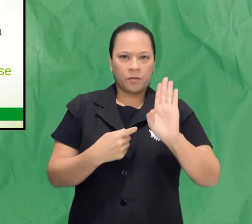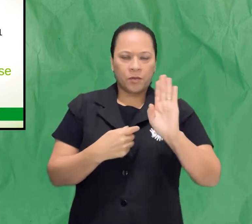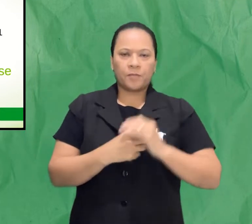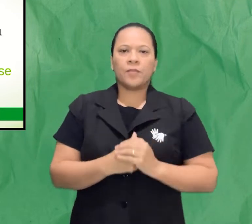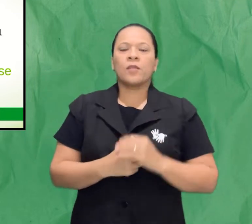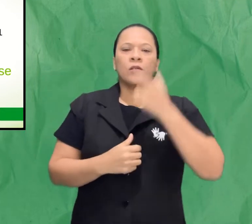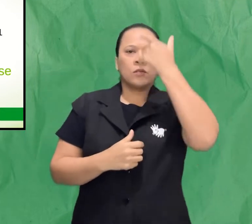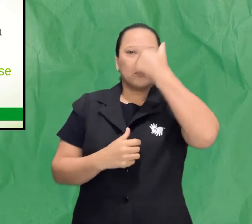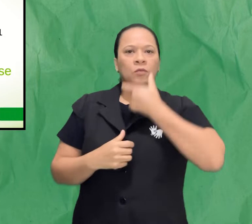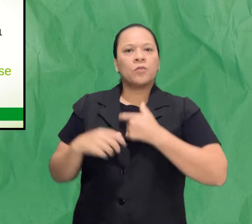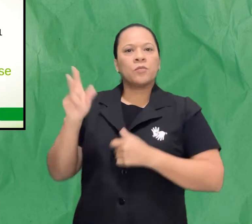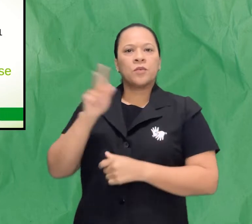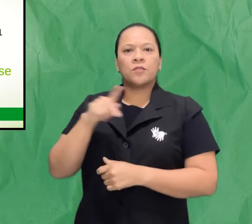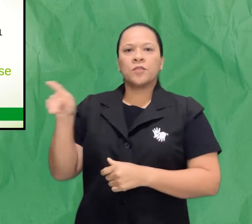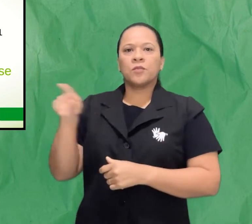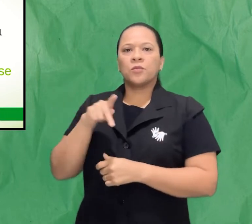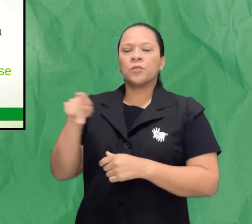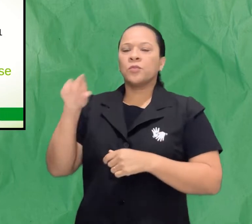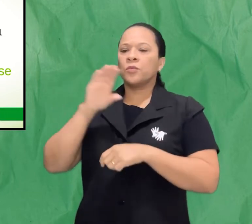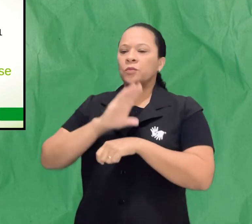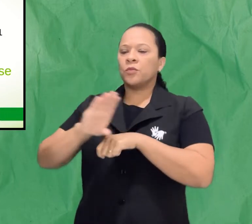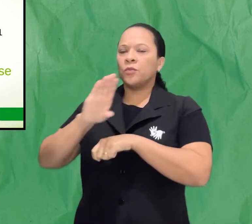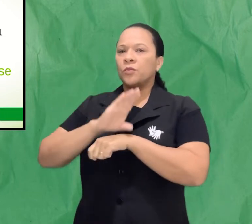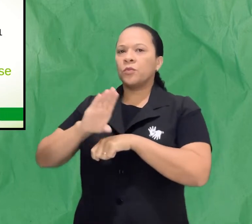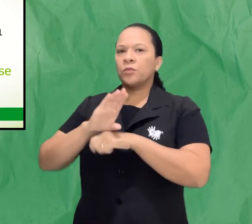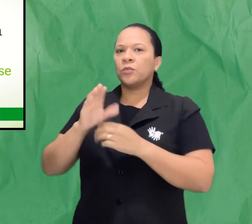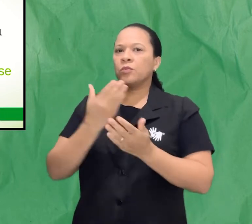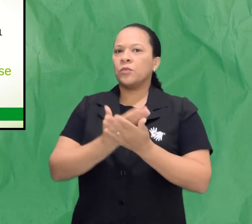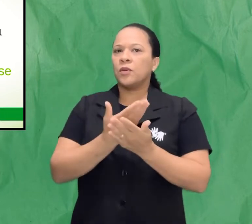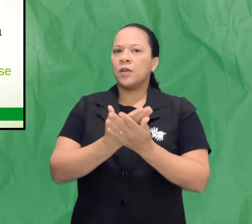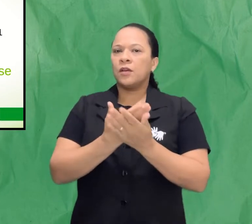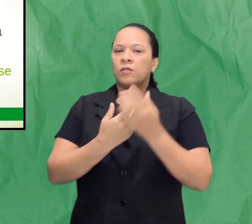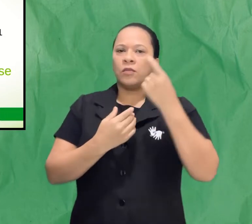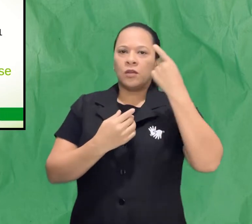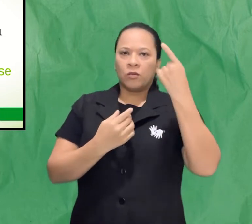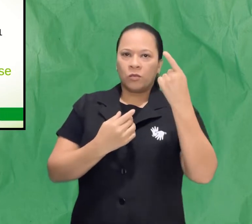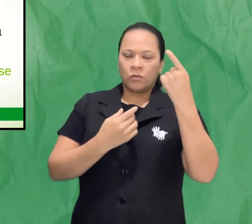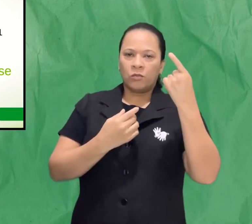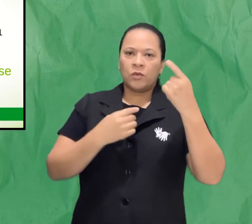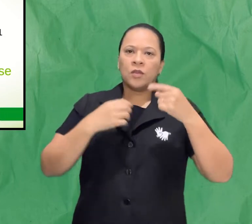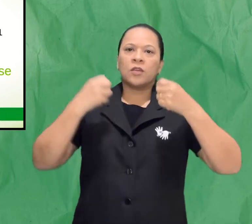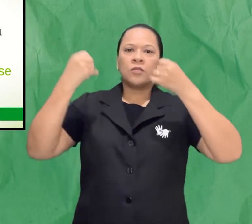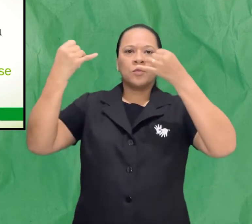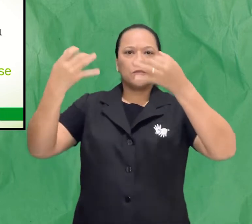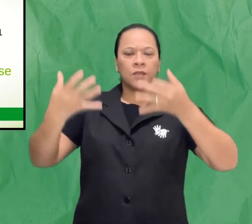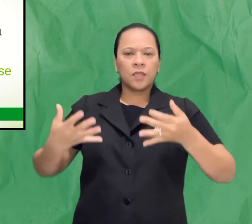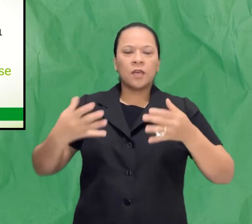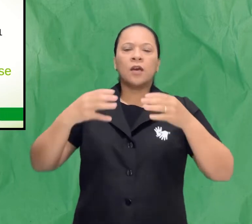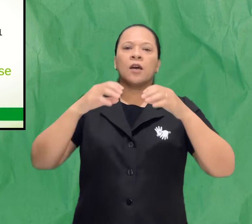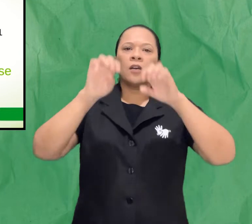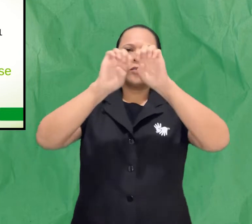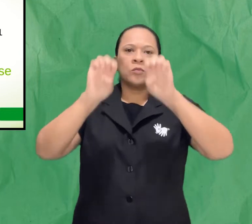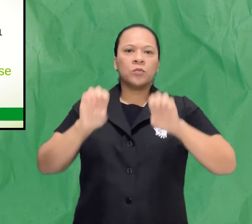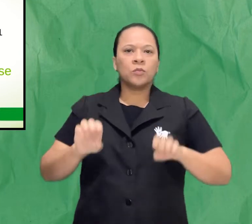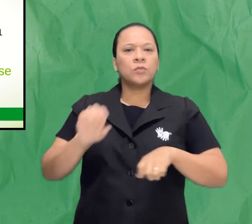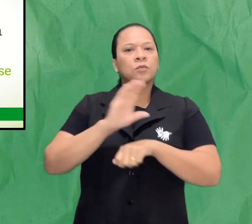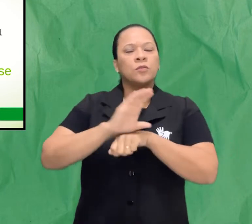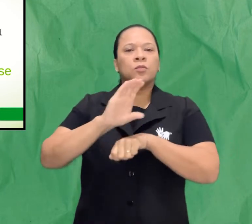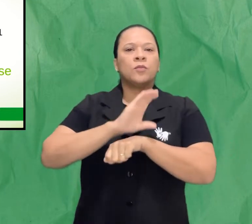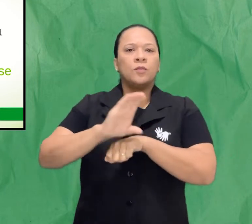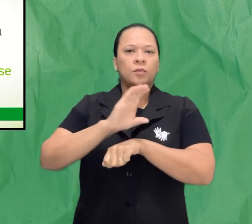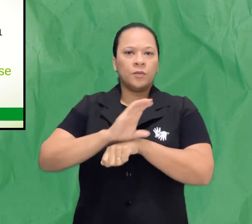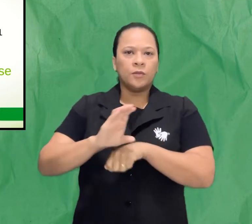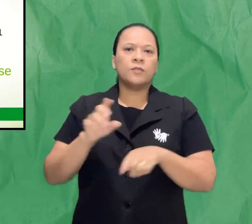serei seu professor neste curso e nesta aula de número 1, onde abordaremos a estrutura do